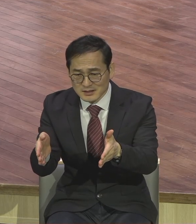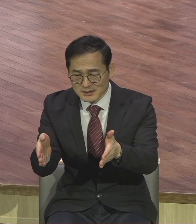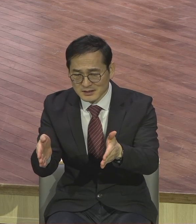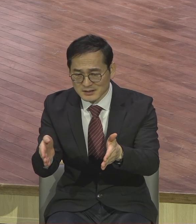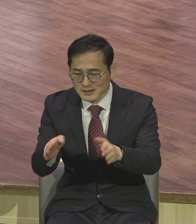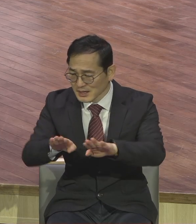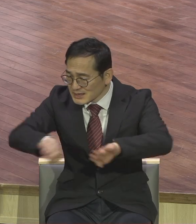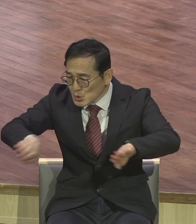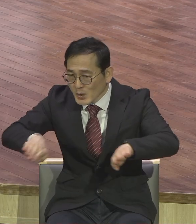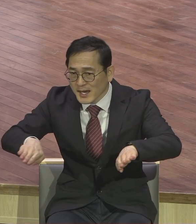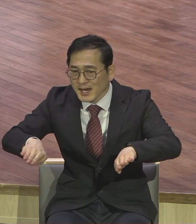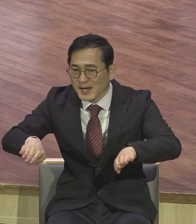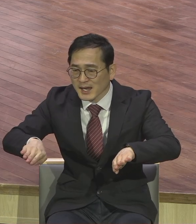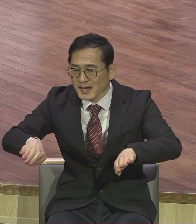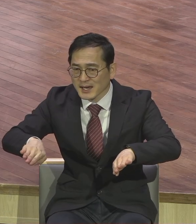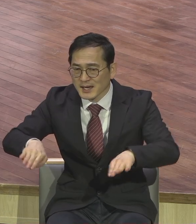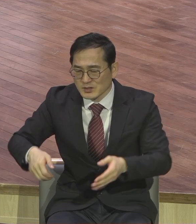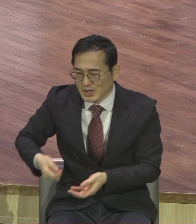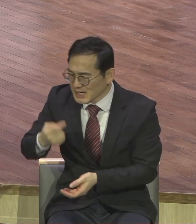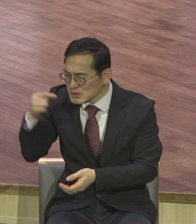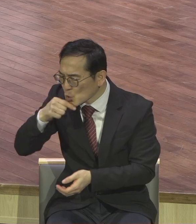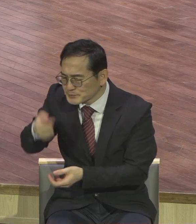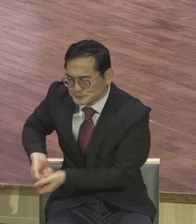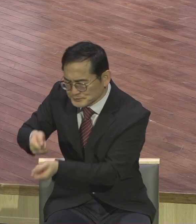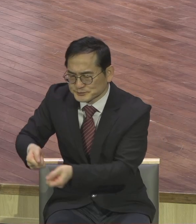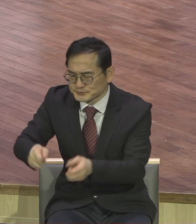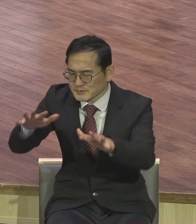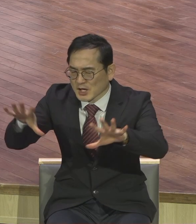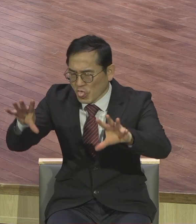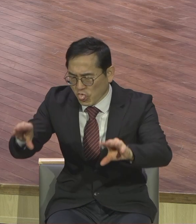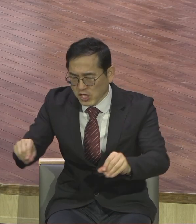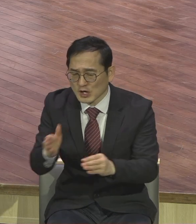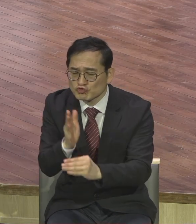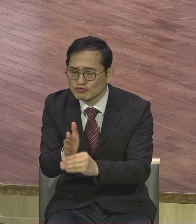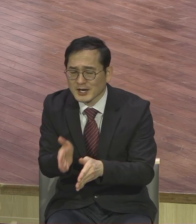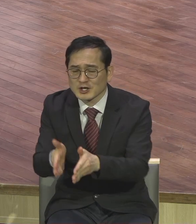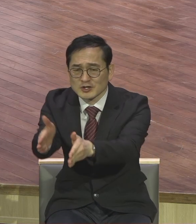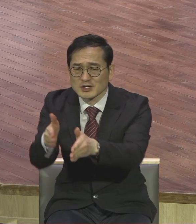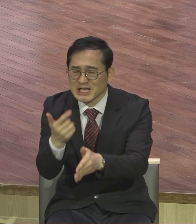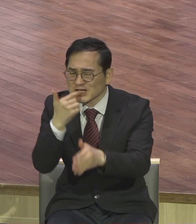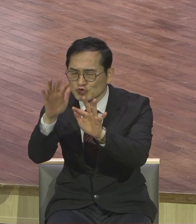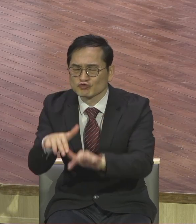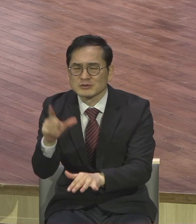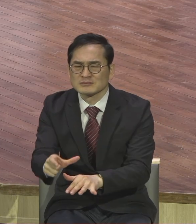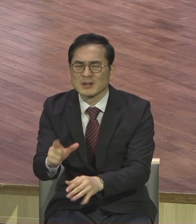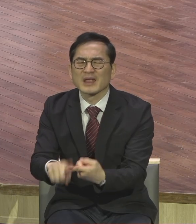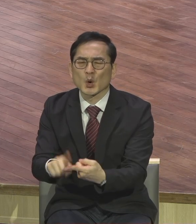치워요. 차들이 양쪽 다니고 중간에 그걸 모르지. 오다가 보니